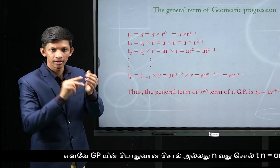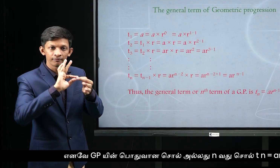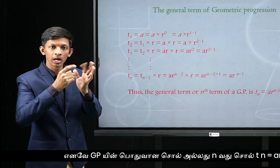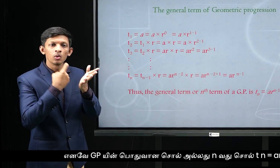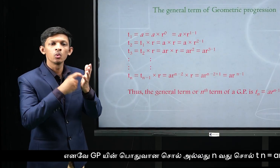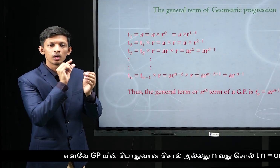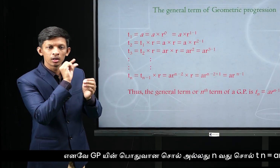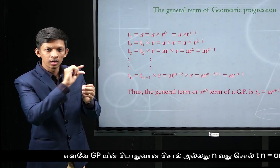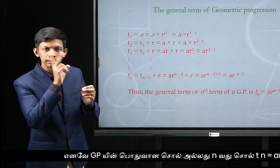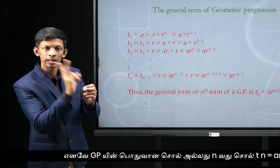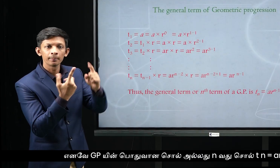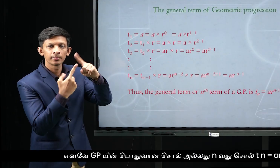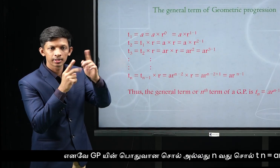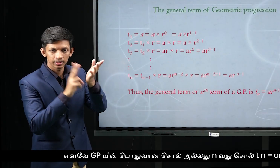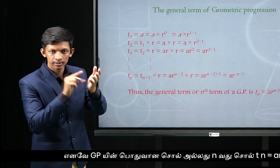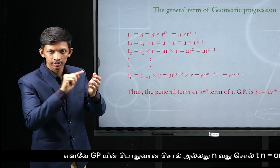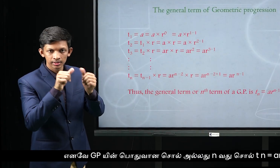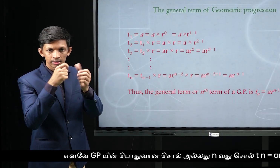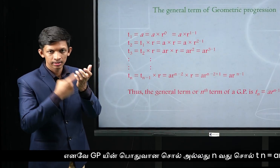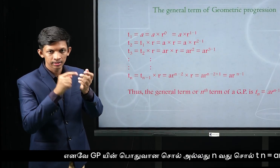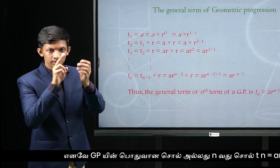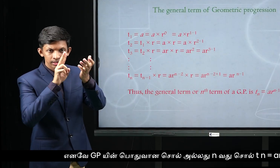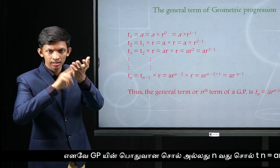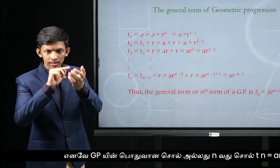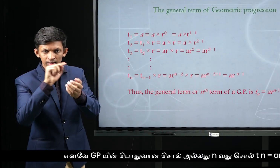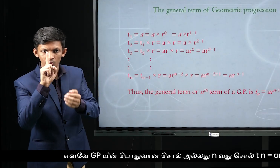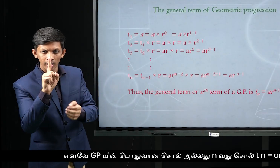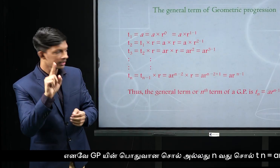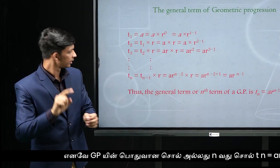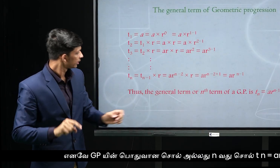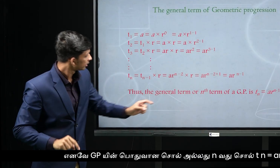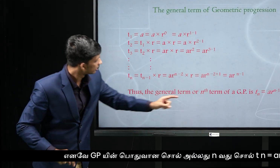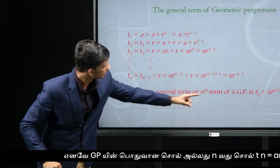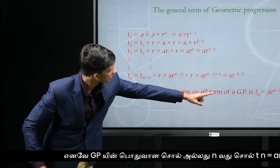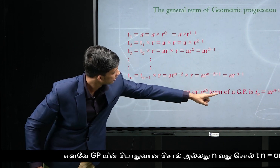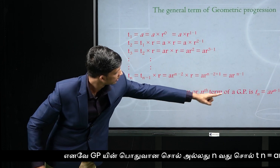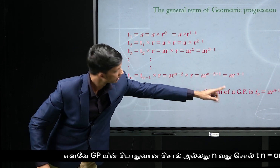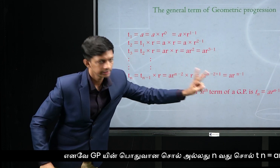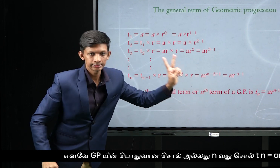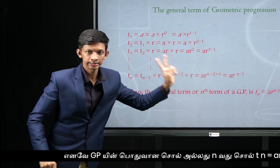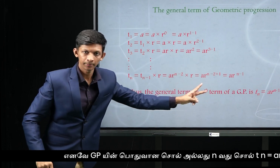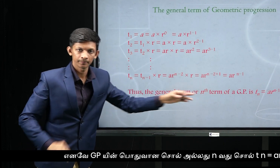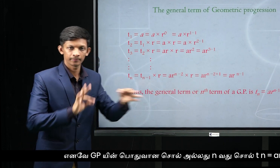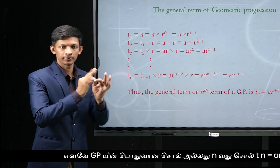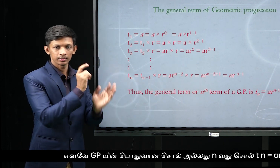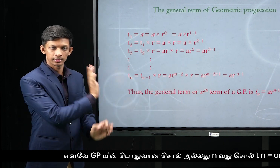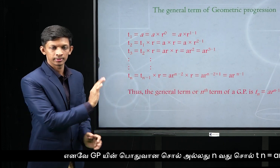வது சொல் டி கீழ் இலக்கு எண் ஈடு ஏஆர் மேல் இலக்கு எண் கழித்தல்